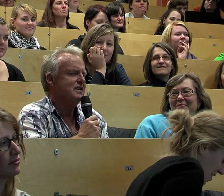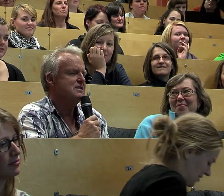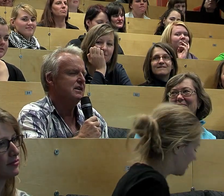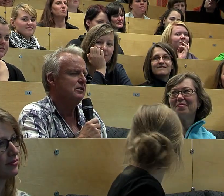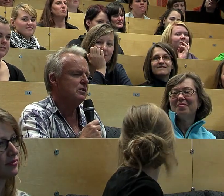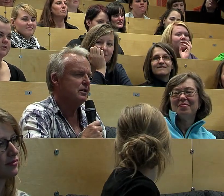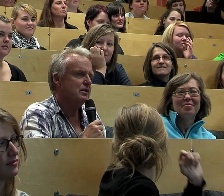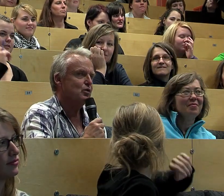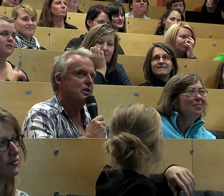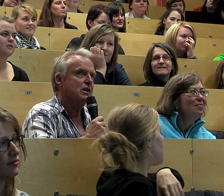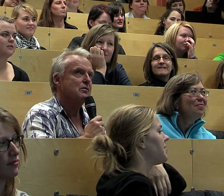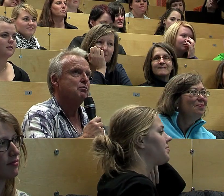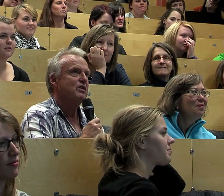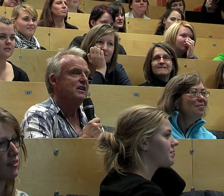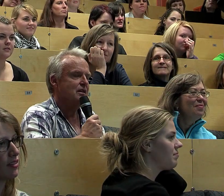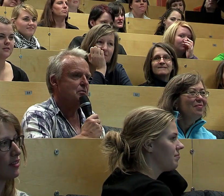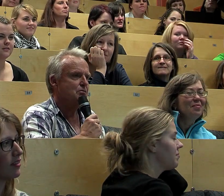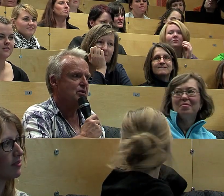Finns det idag några